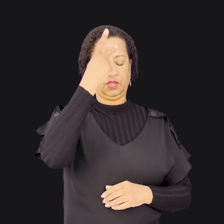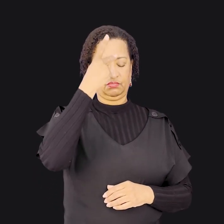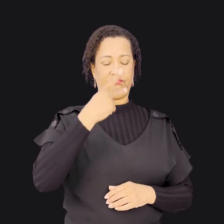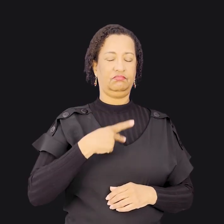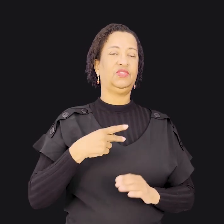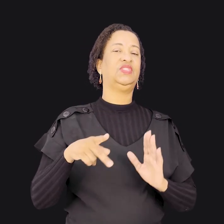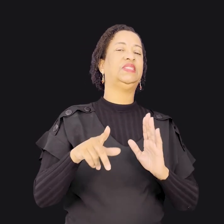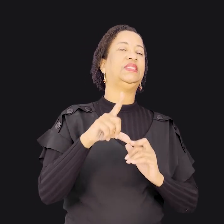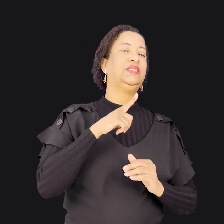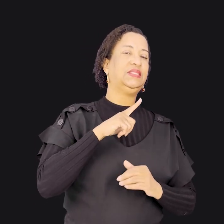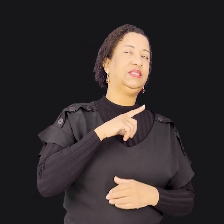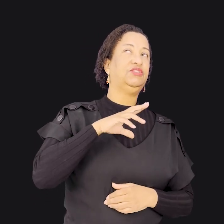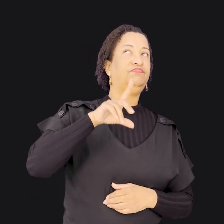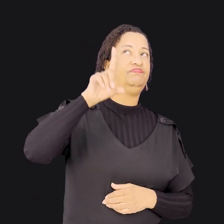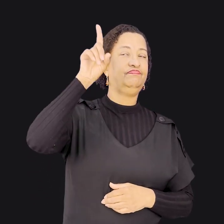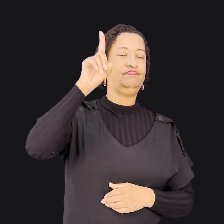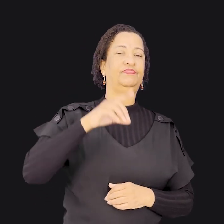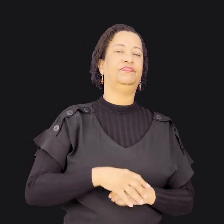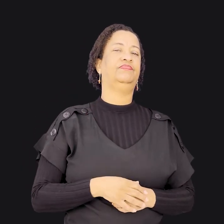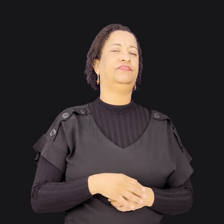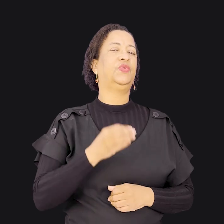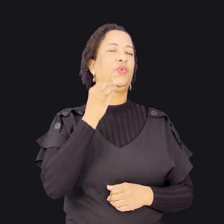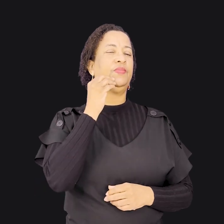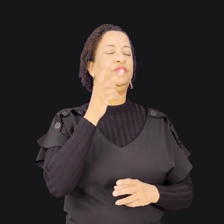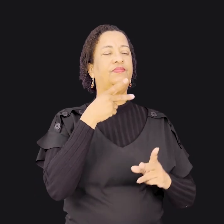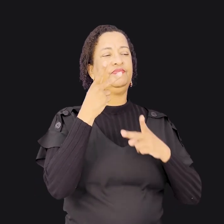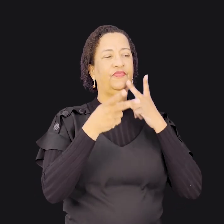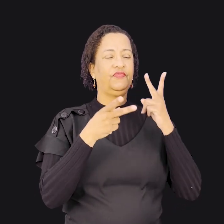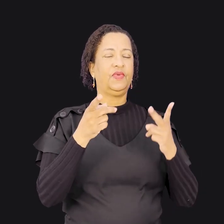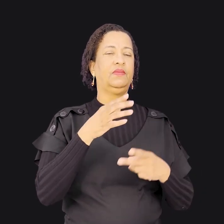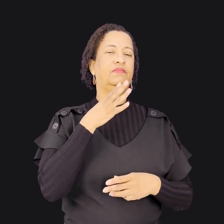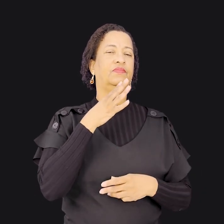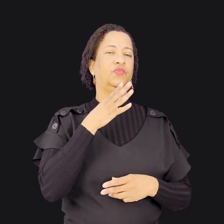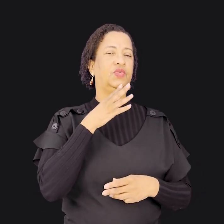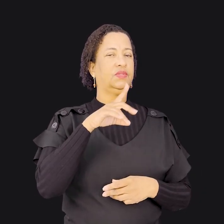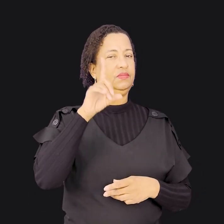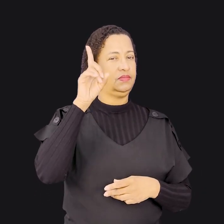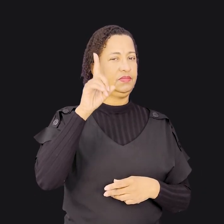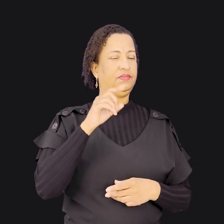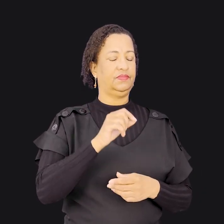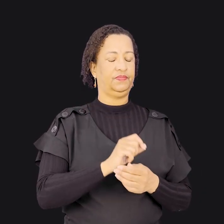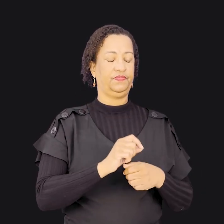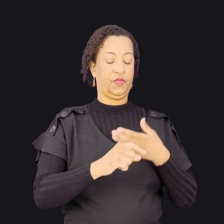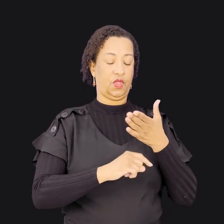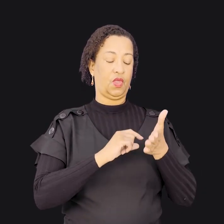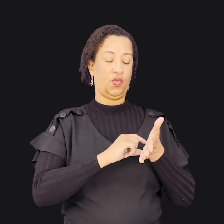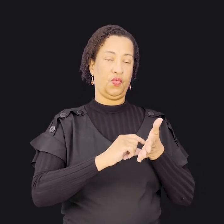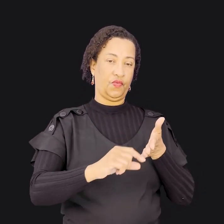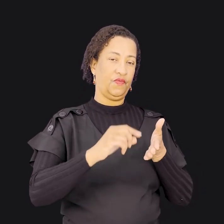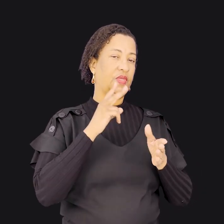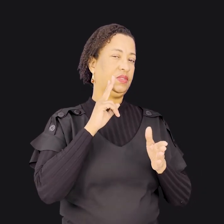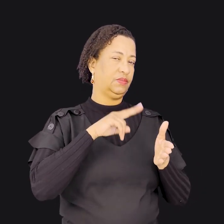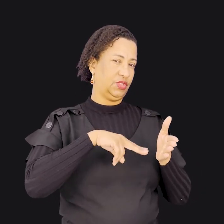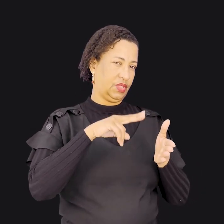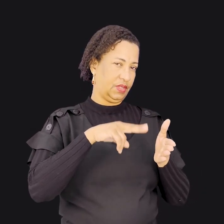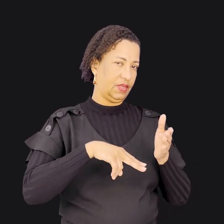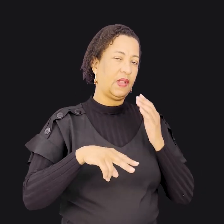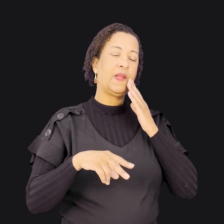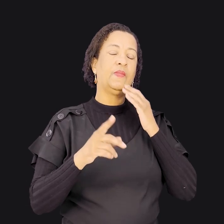Deus. Observe como Pedro fala sobre conhecer a Deus. Nos versículos que lemos no início do programa, ele afirma que a graça